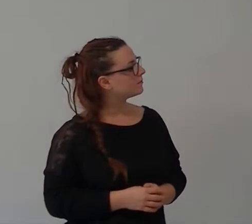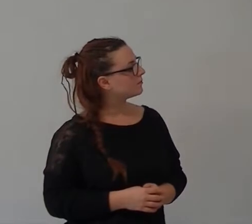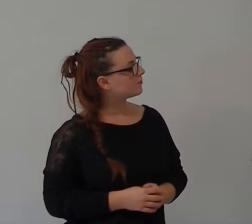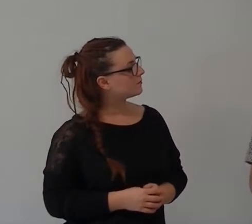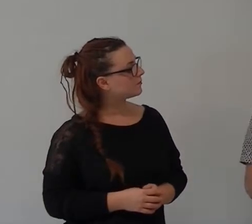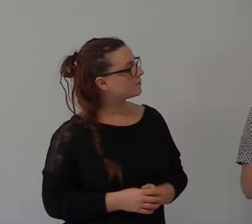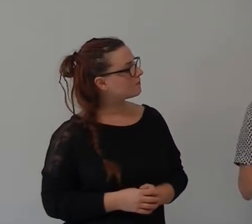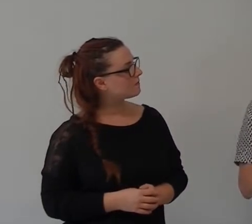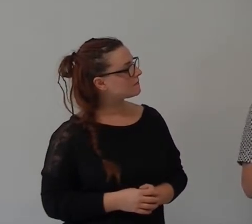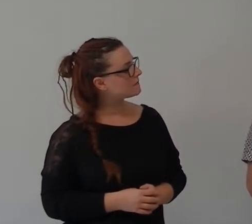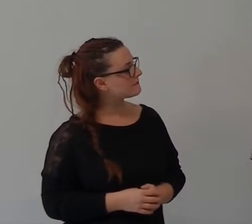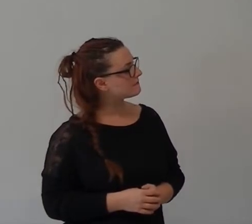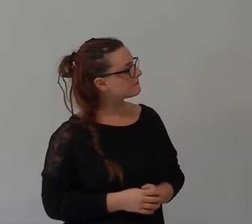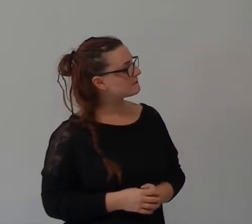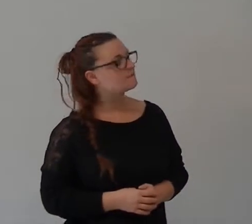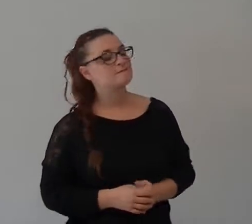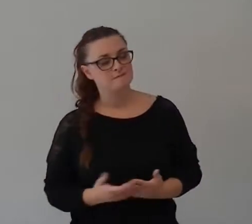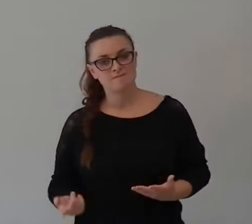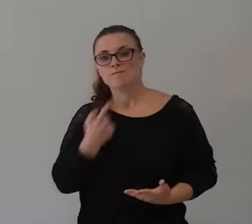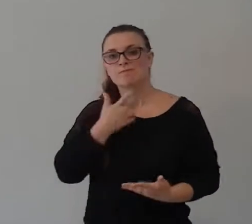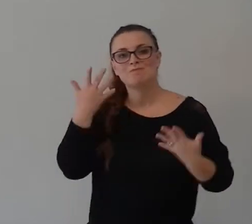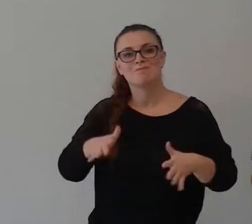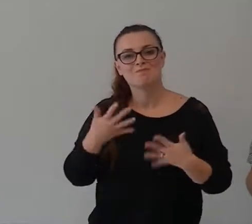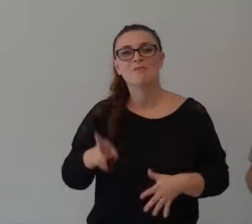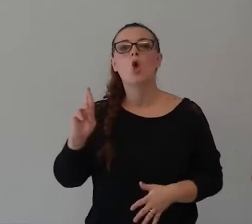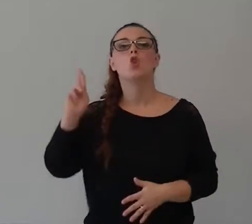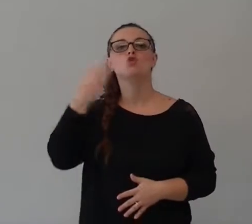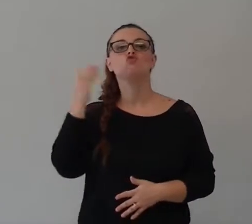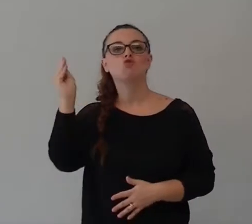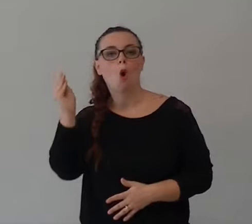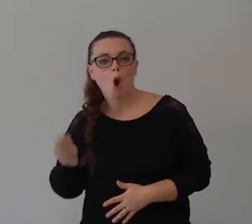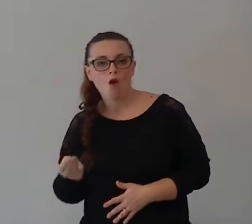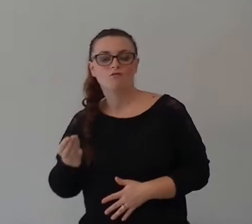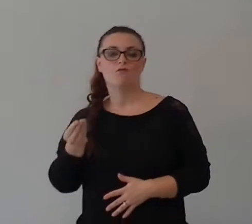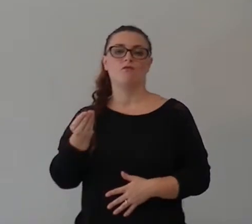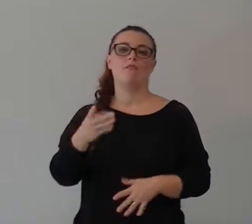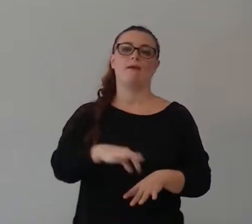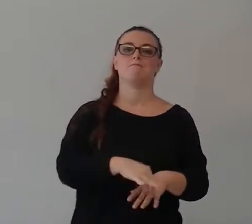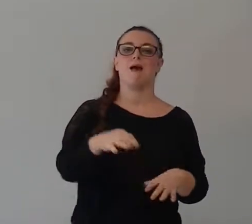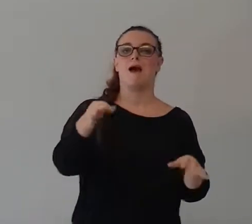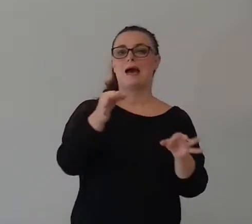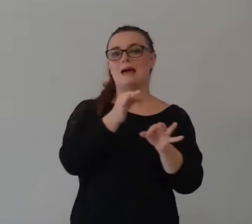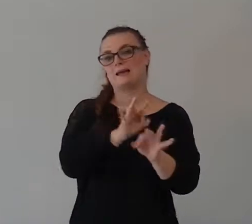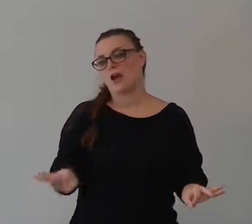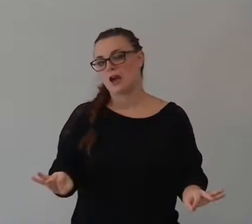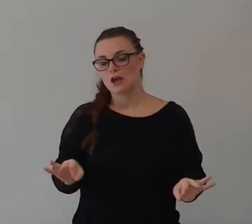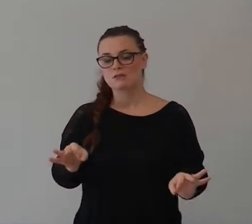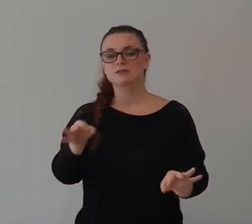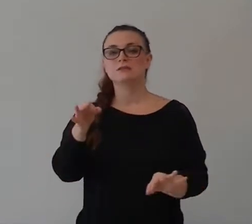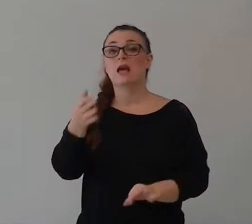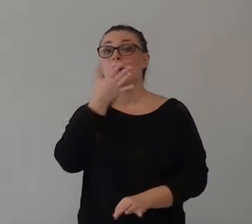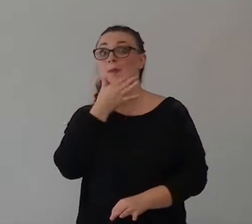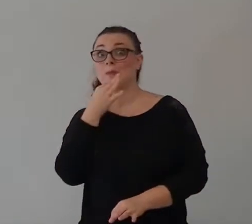Abbiamo detto che Ruth era giovane, vedova, probabilmente bellissima, perché le donne di Moab si sapeva all'epoca che erano